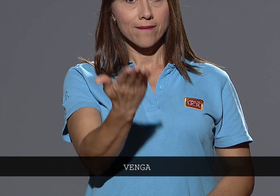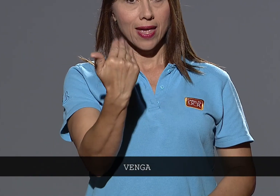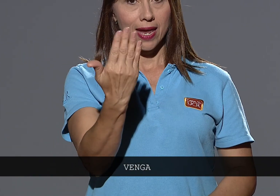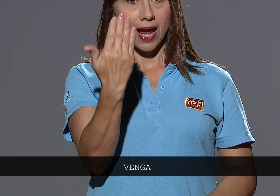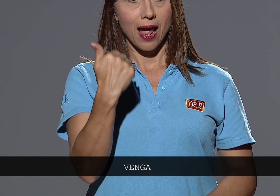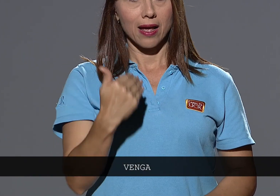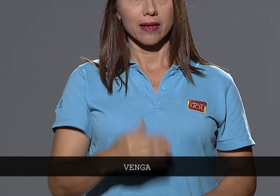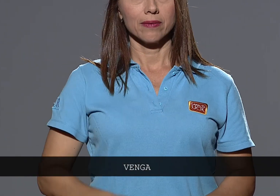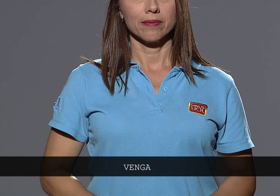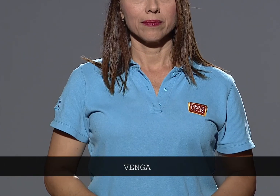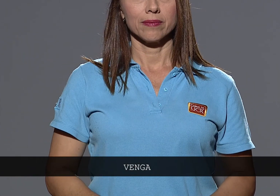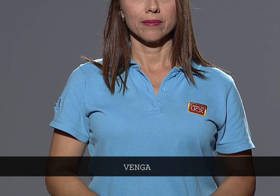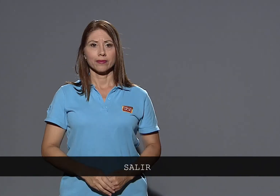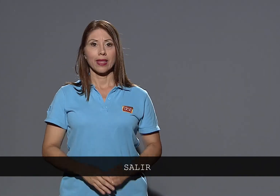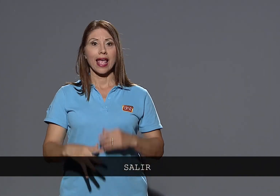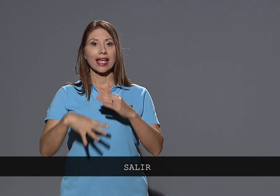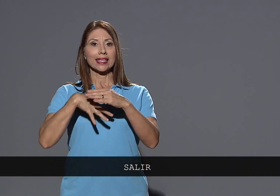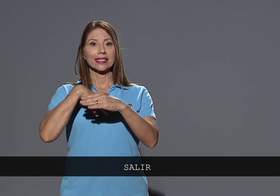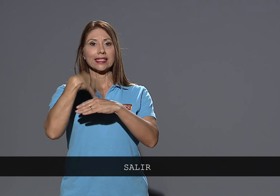venga.